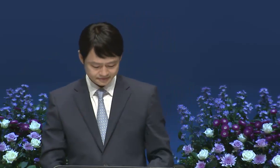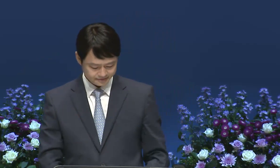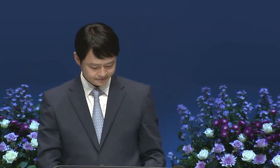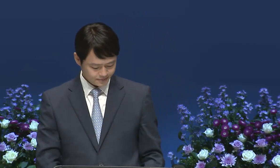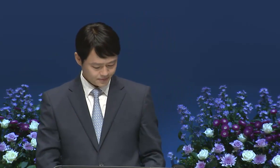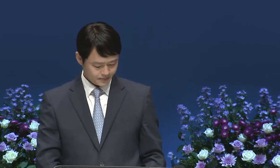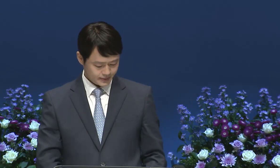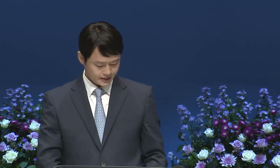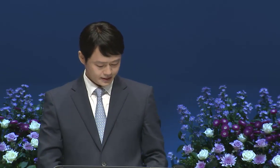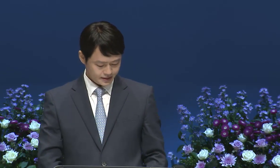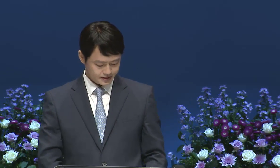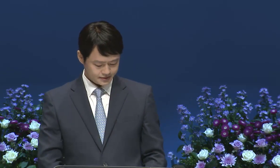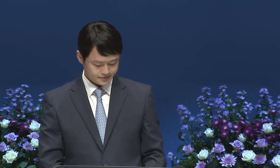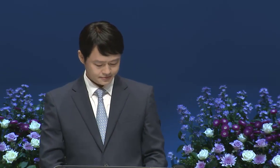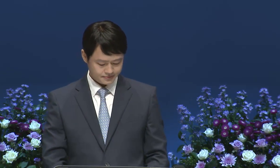것이었습니다.